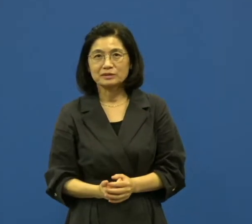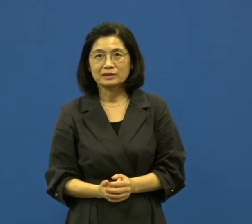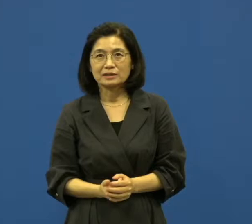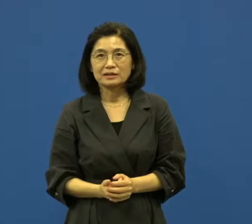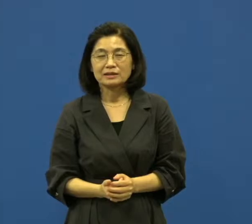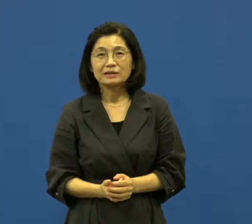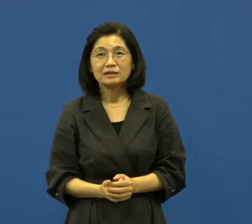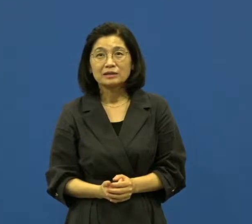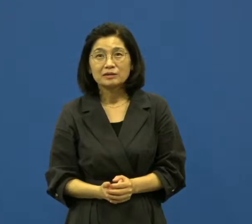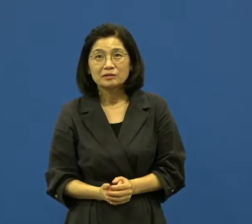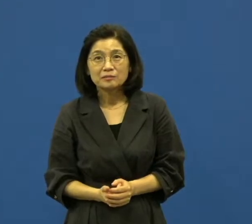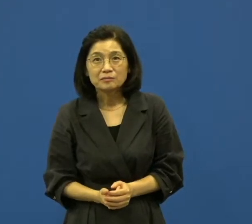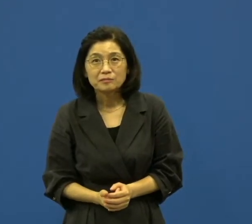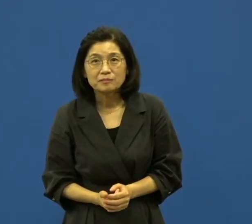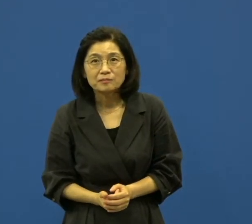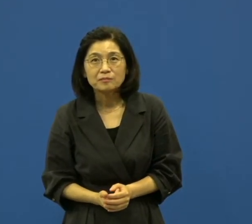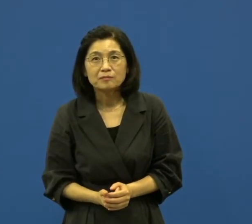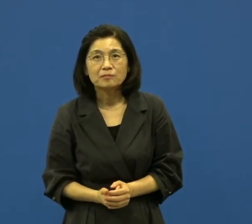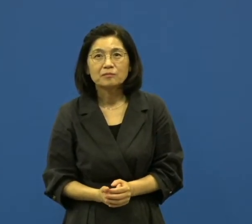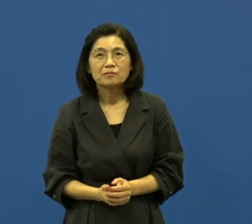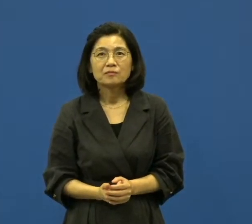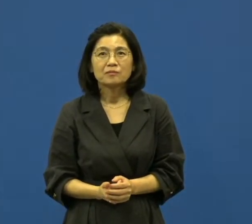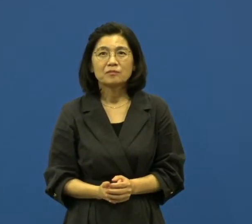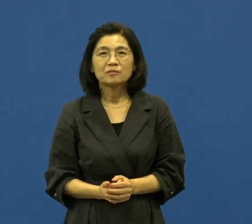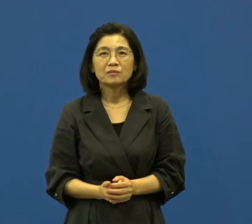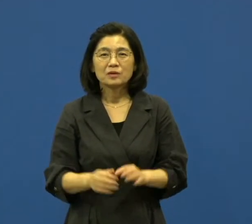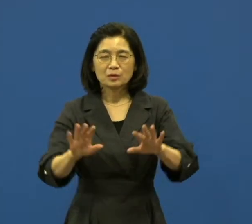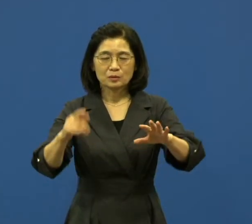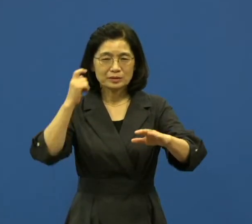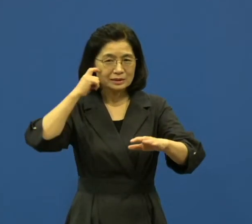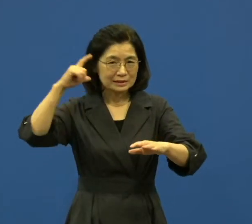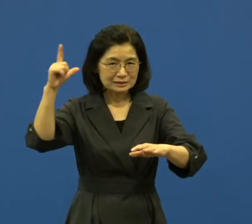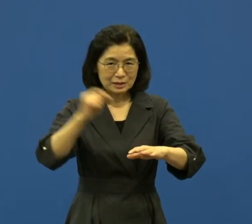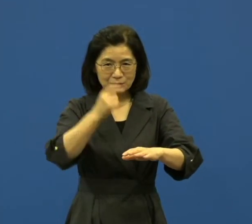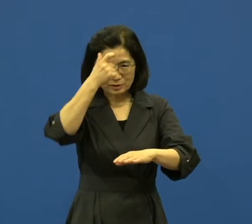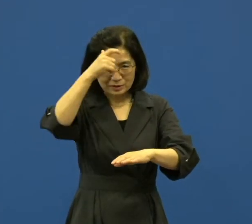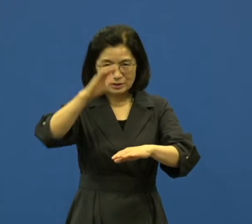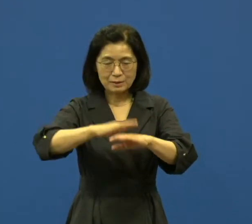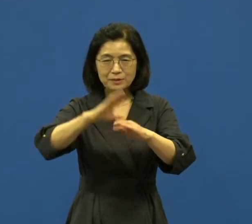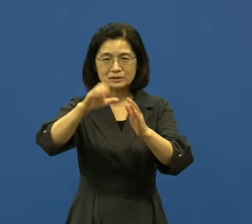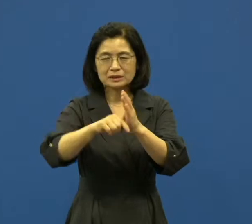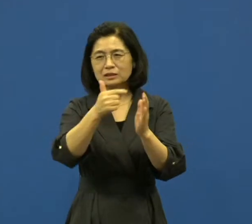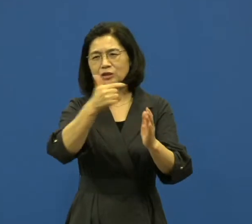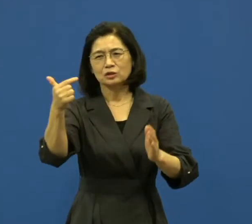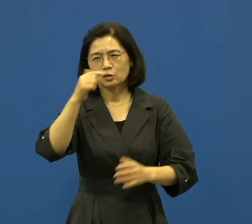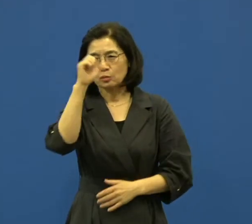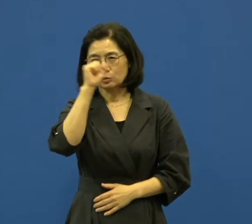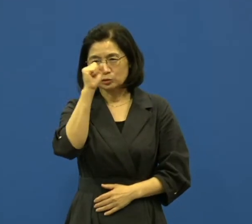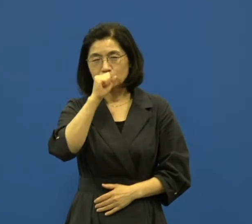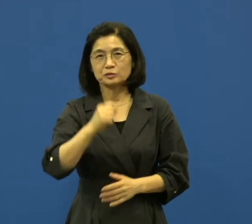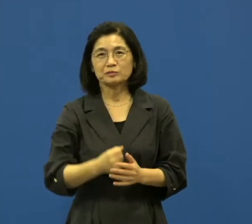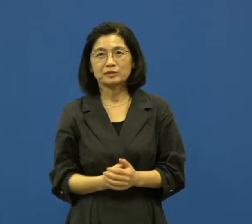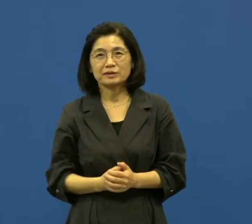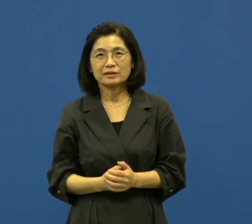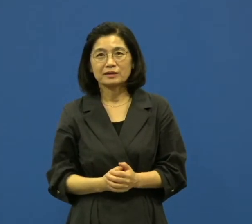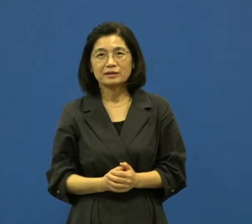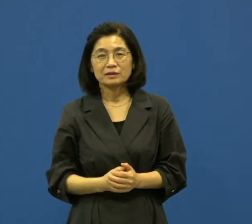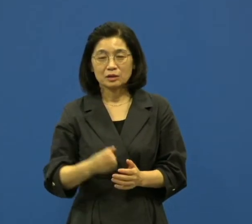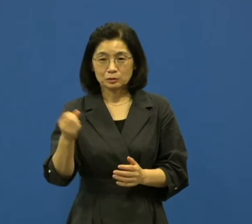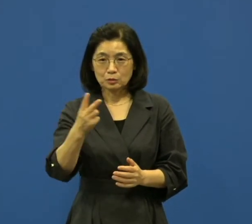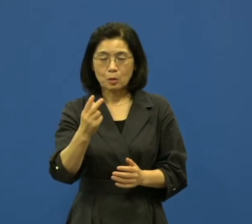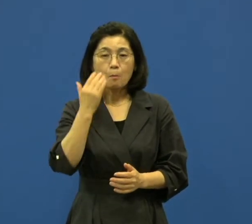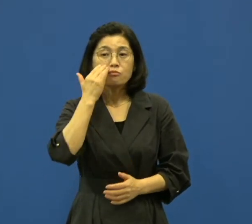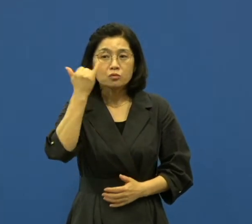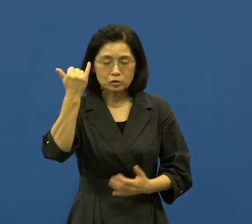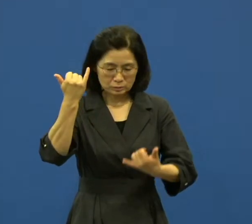특별 이렇게 새벽 공연이나 이런 시간들이 너무 좋은 것 같습니다. 그리고 눈에 띄는 것은 이 자녀들과